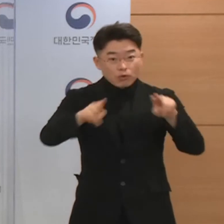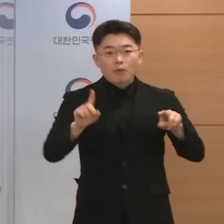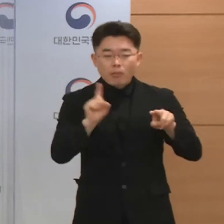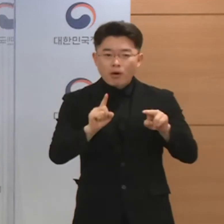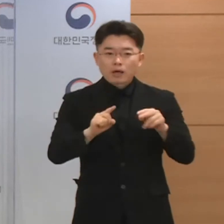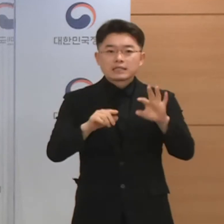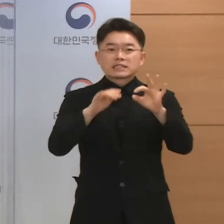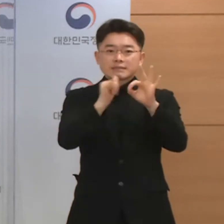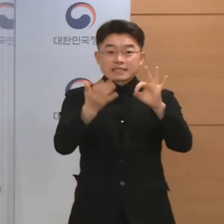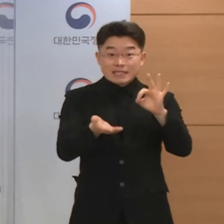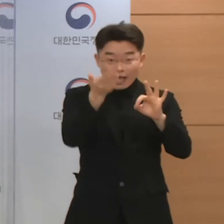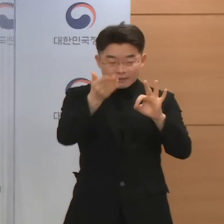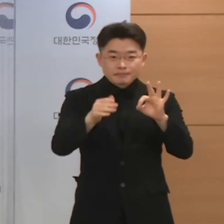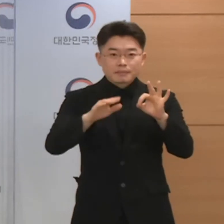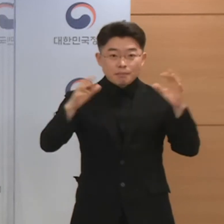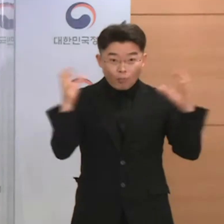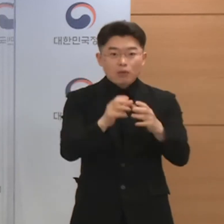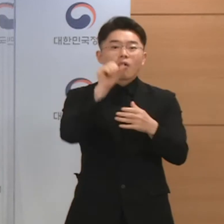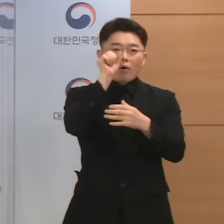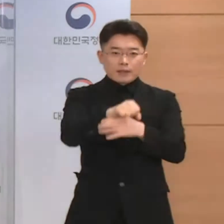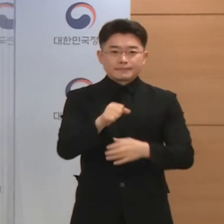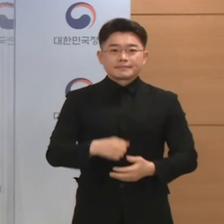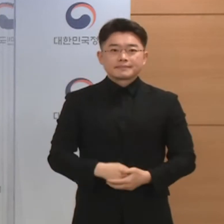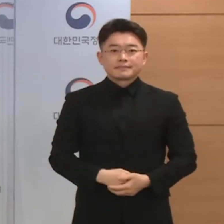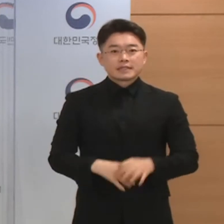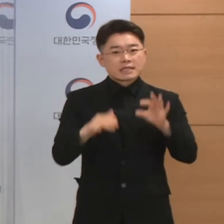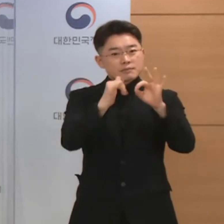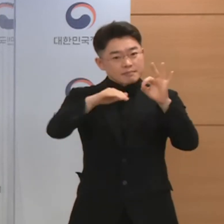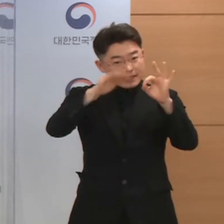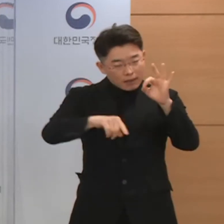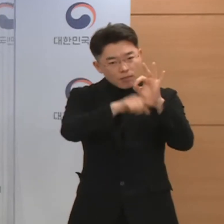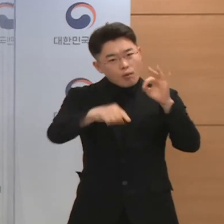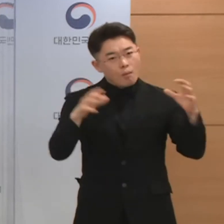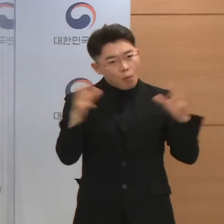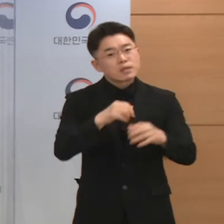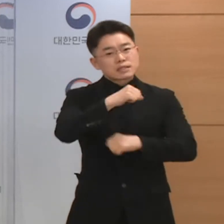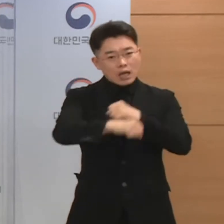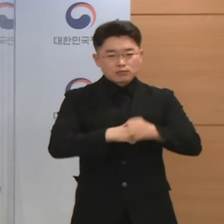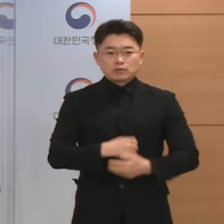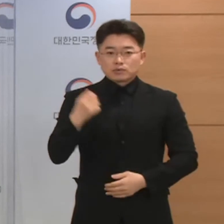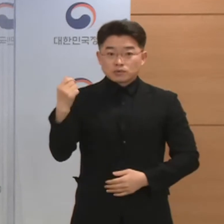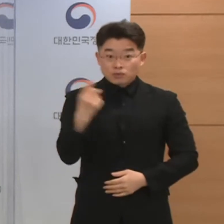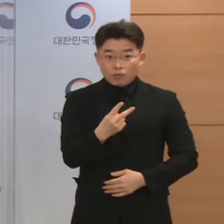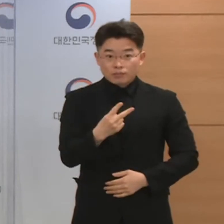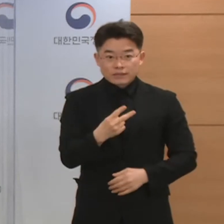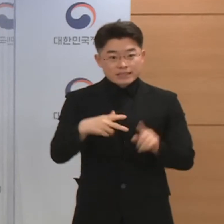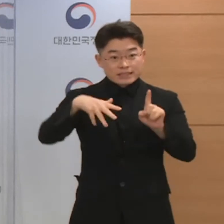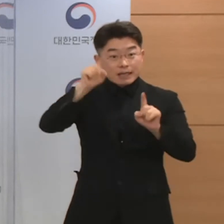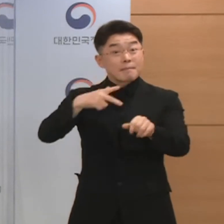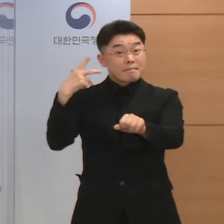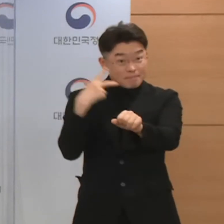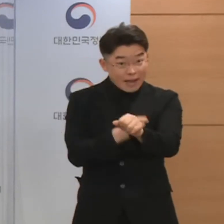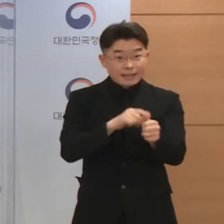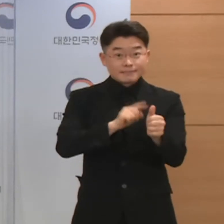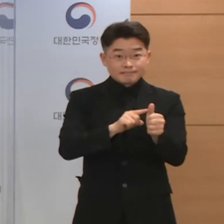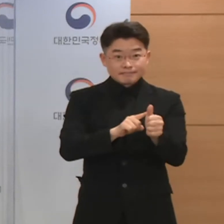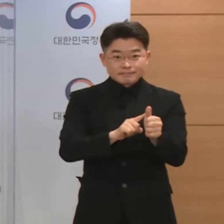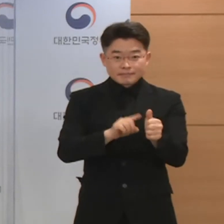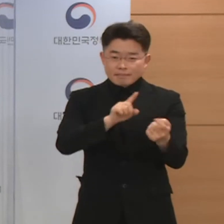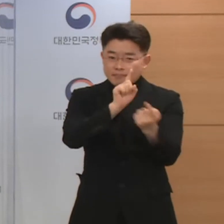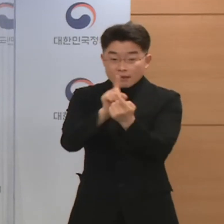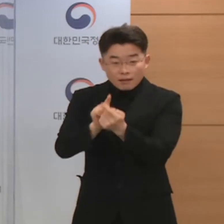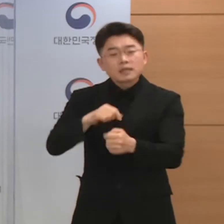제외되어 10인까지 모임이 가능해집니다. 고령층뿐만 아니라 1차 접종자는 인원 제한에서